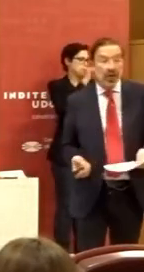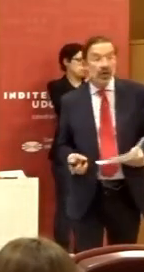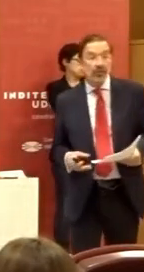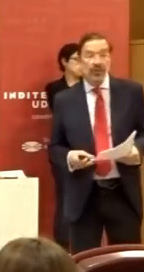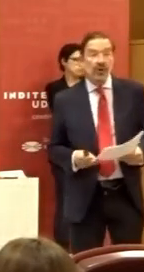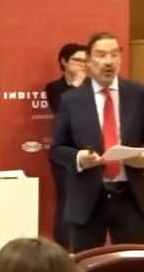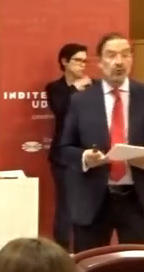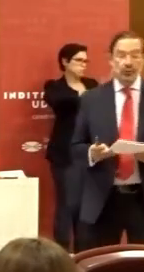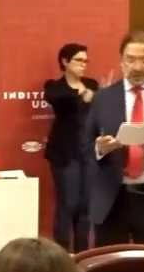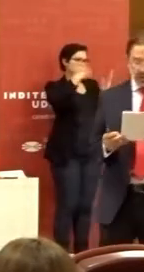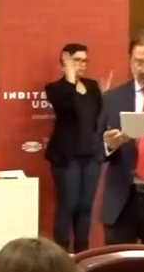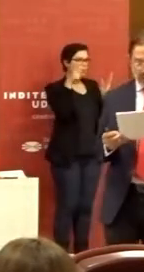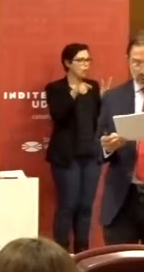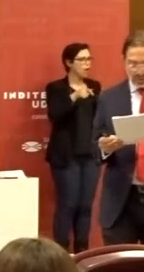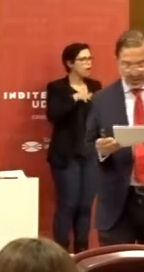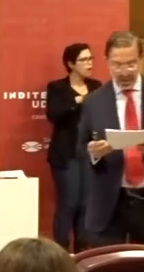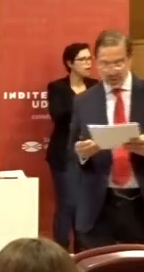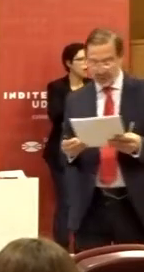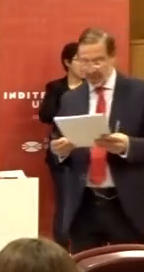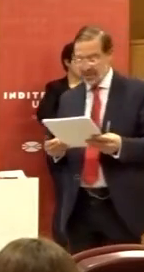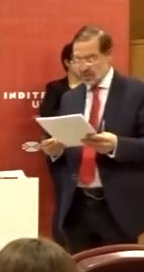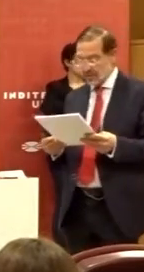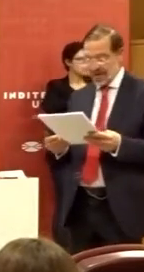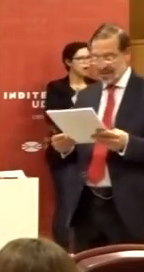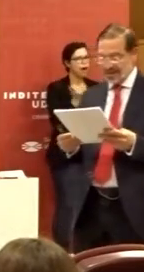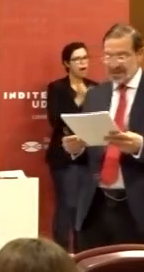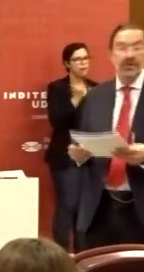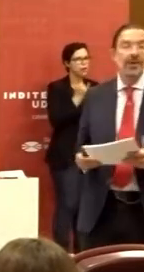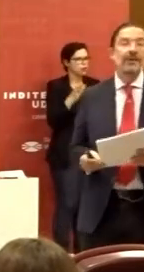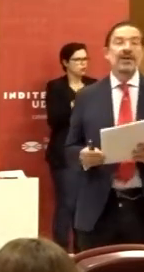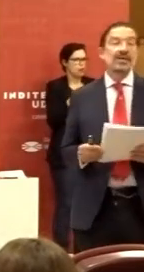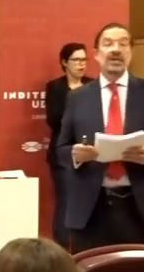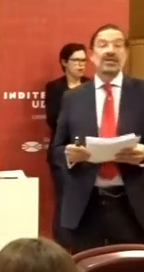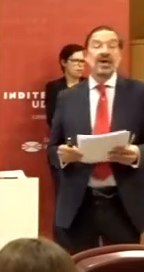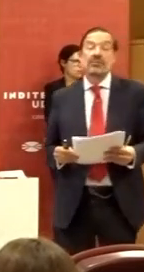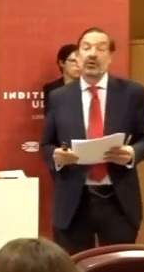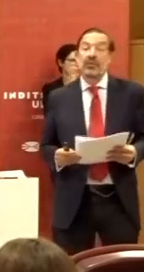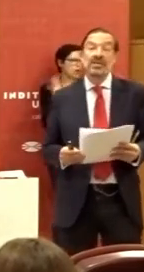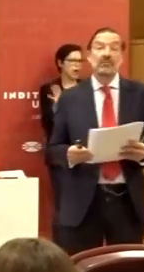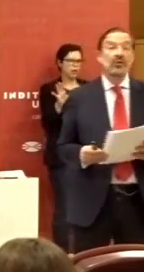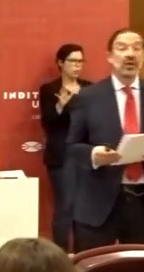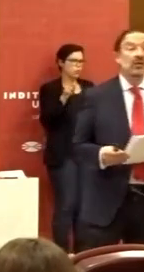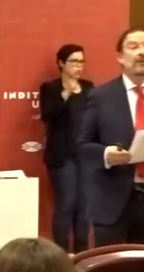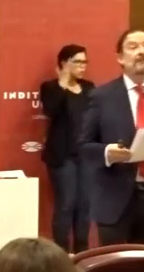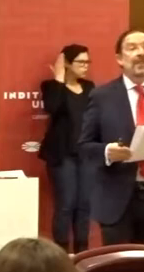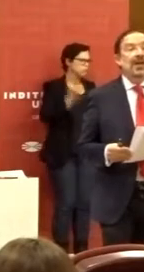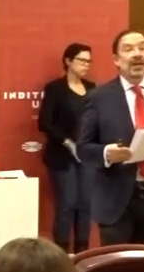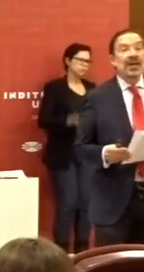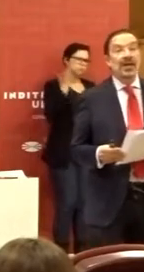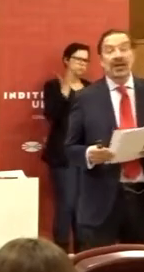es extraordinario porque mejora su autoestima y sus habilidades sociales de una manera decisiva. Este es el aspecto más